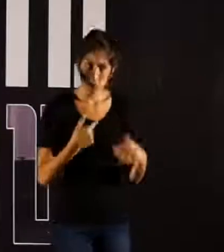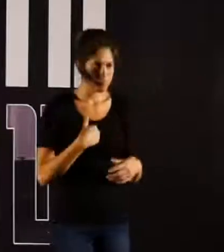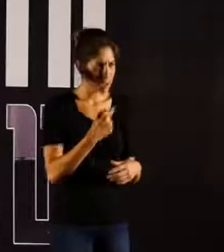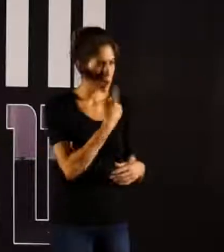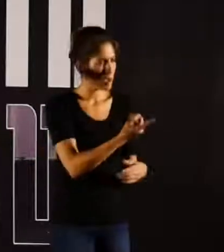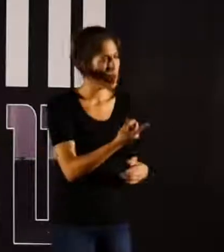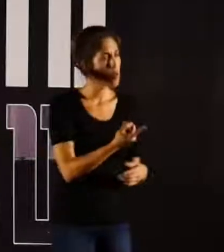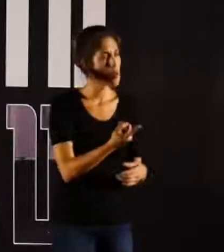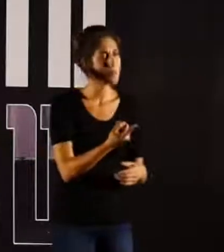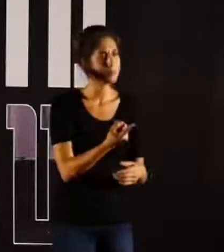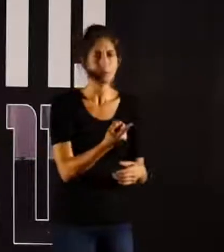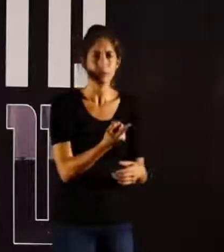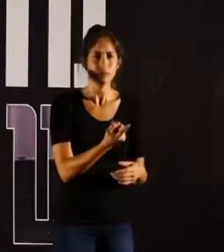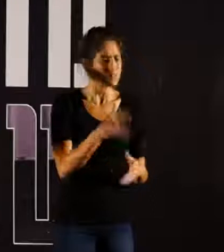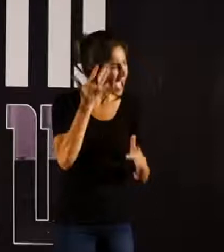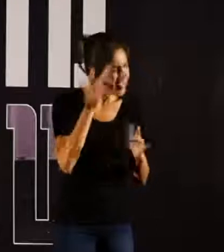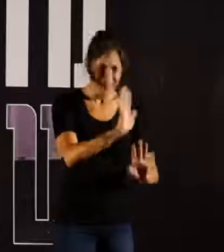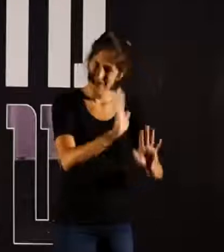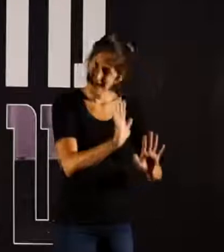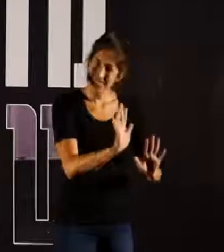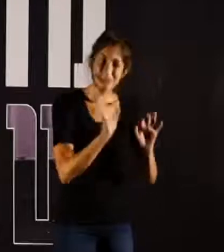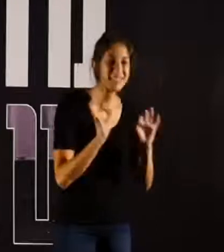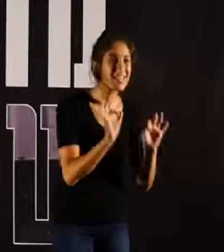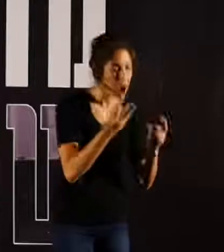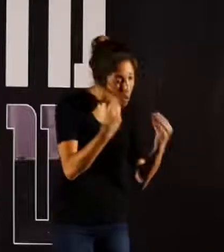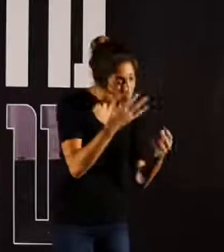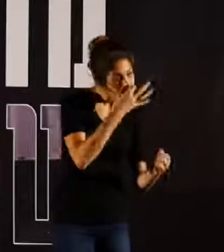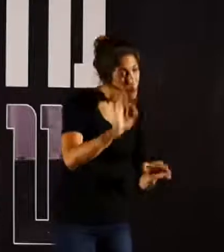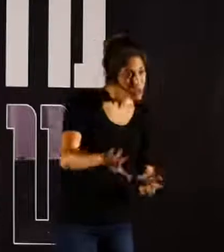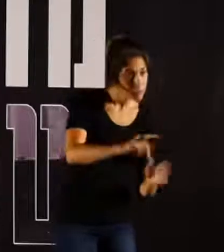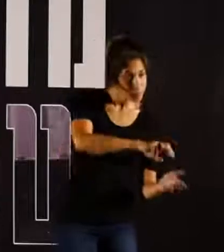לו, אל תדאג, זה בסדר, אנחנו עוד מעט עוזבים.